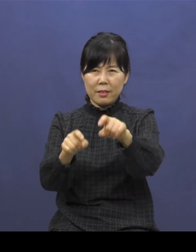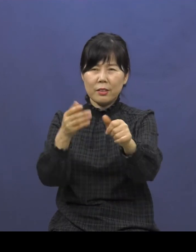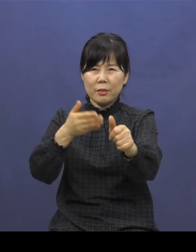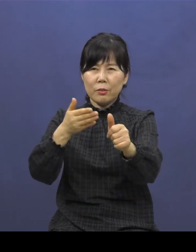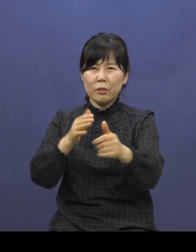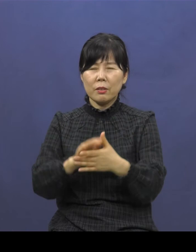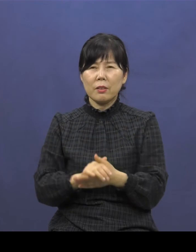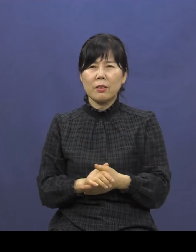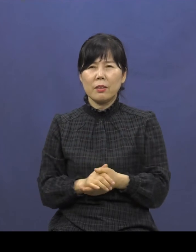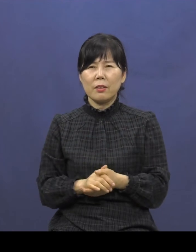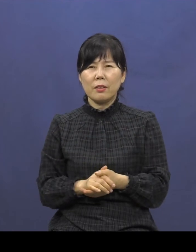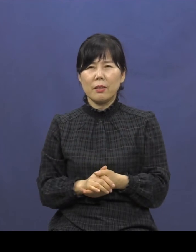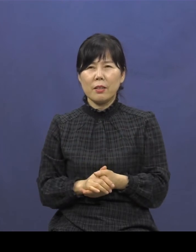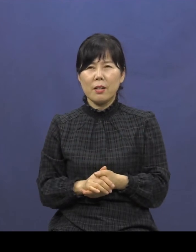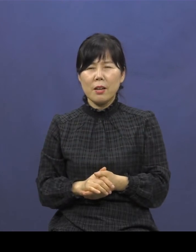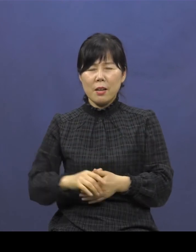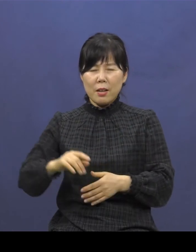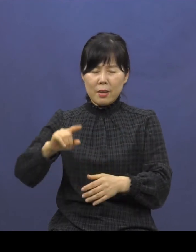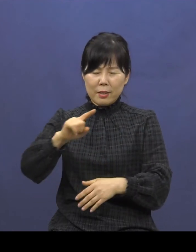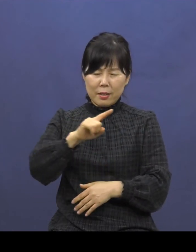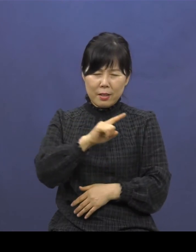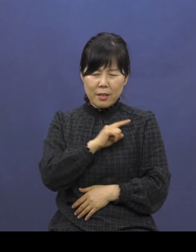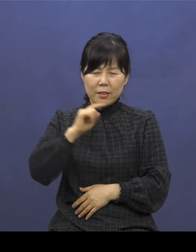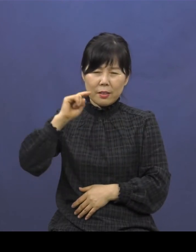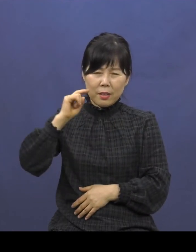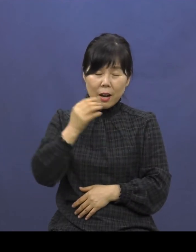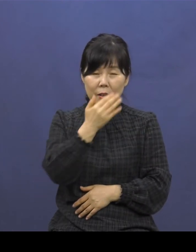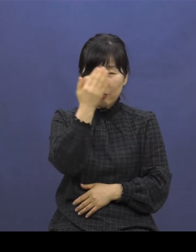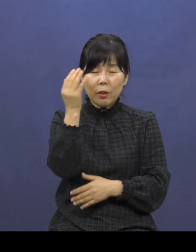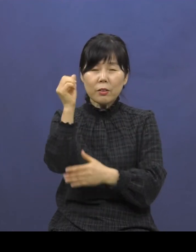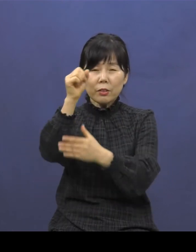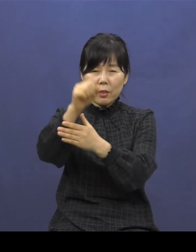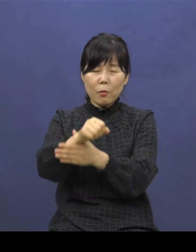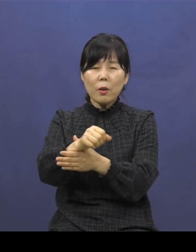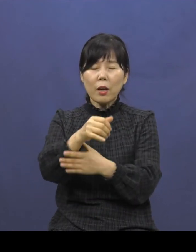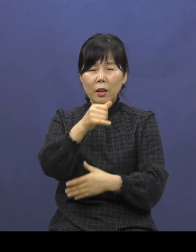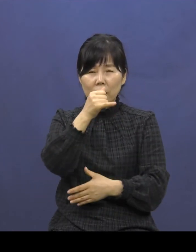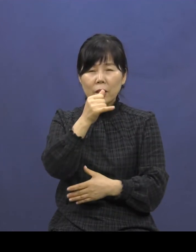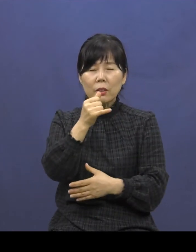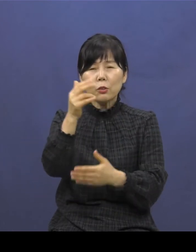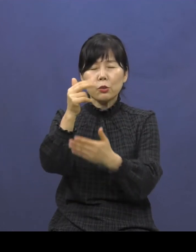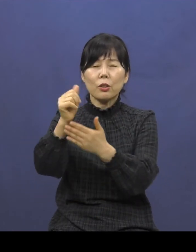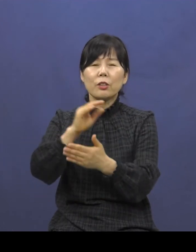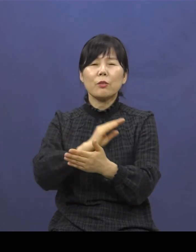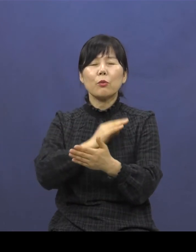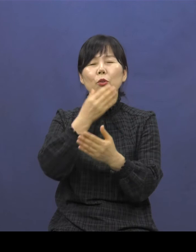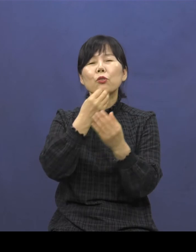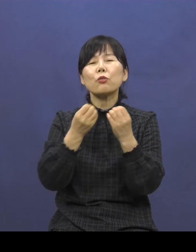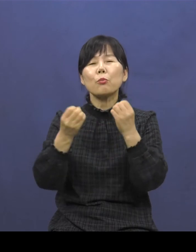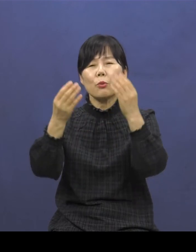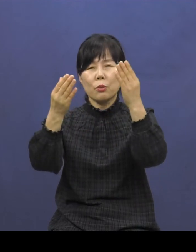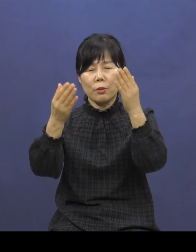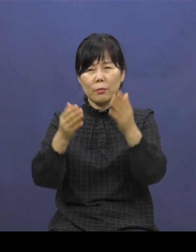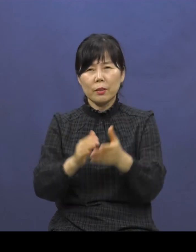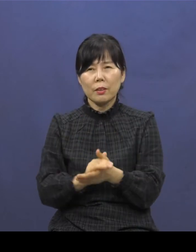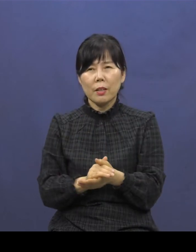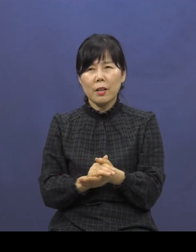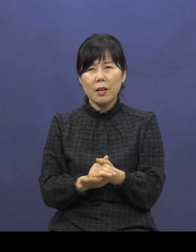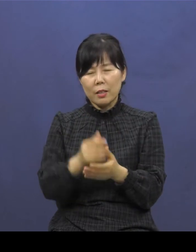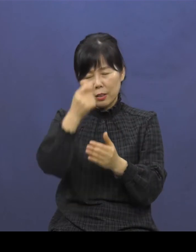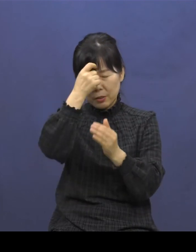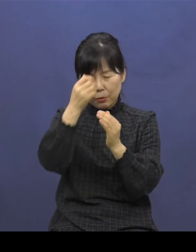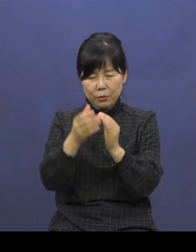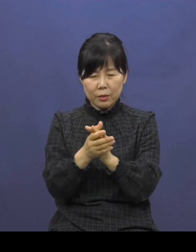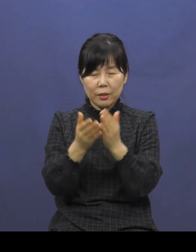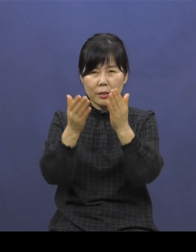그리고 이걸 통해서 가장 아름다운 열매를 맺을 수 있기를 주의 이름으로 축원합니다.